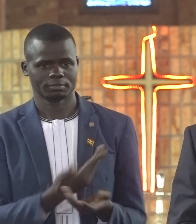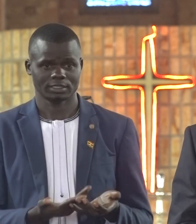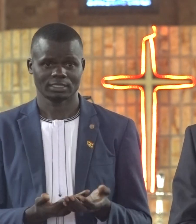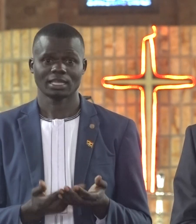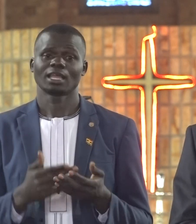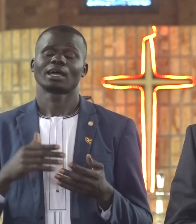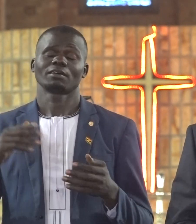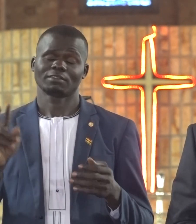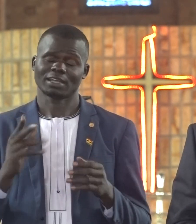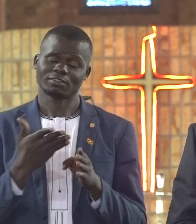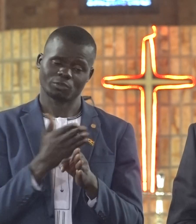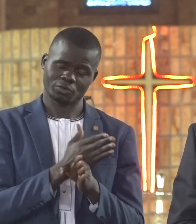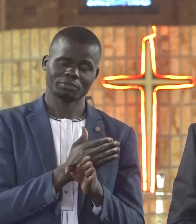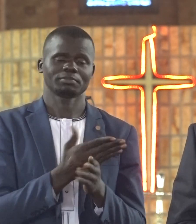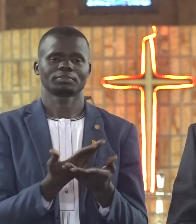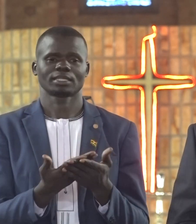Ng'enkola yaffe bw'eri,